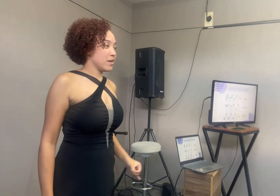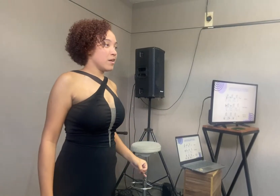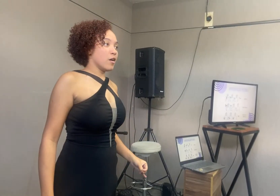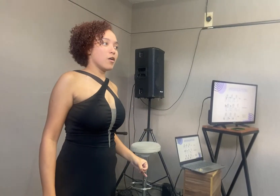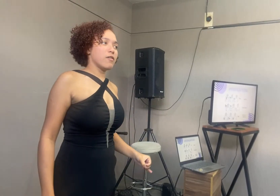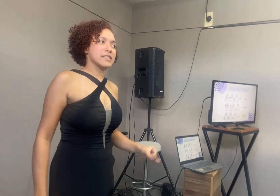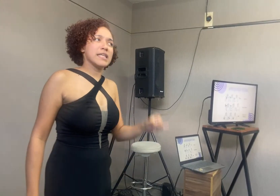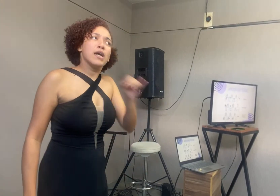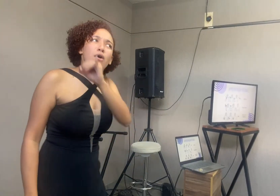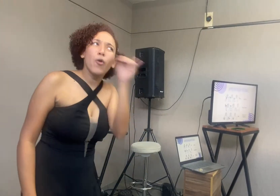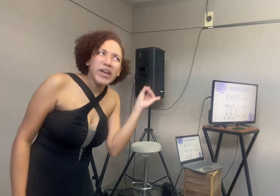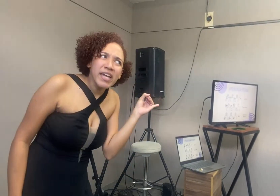Oi? Eu falo assim, oi?